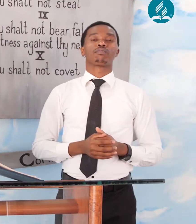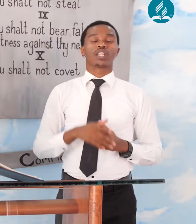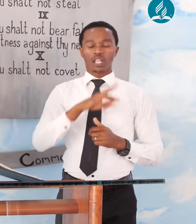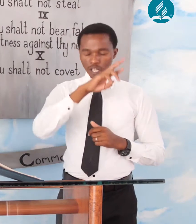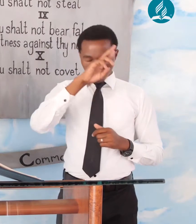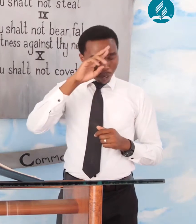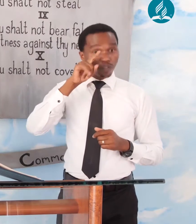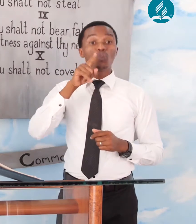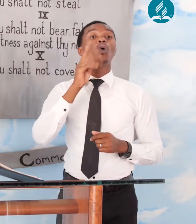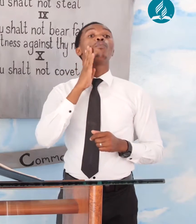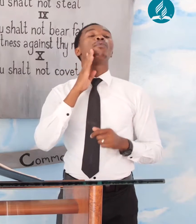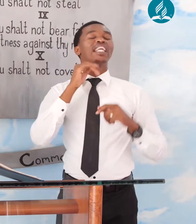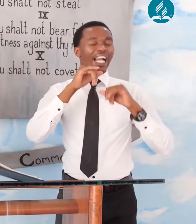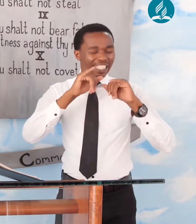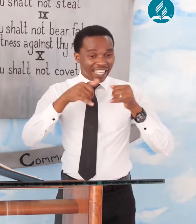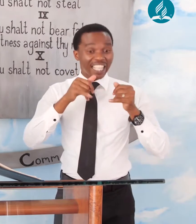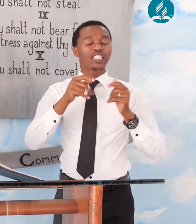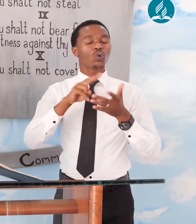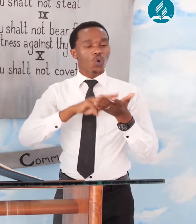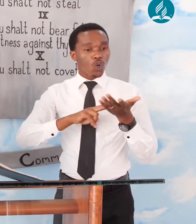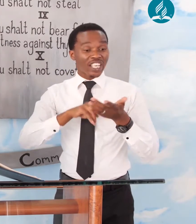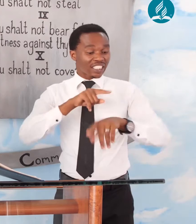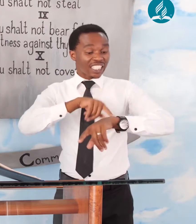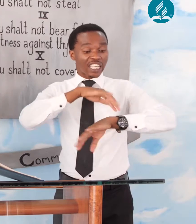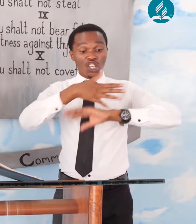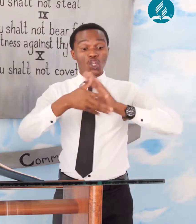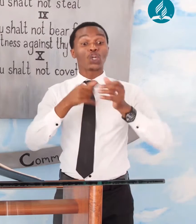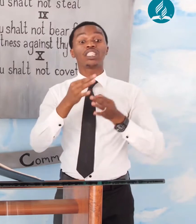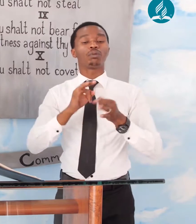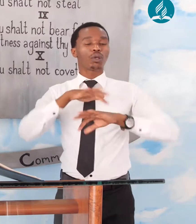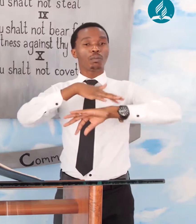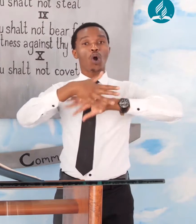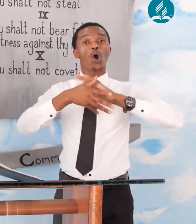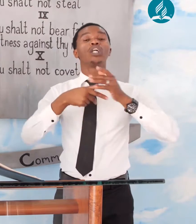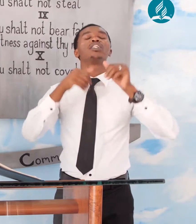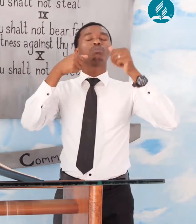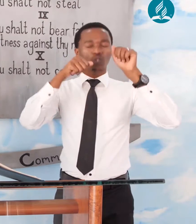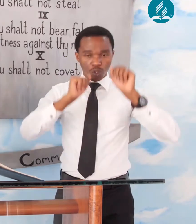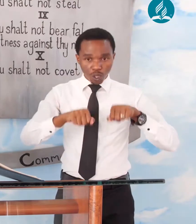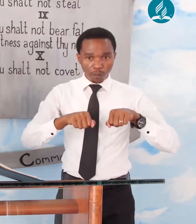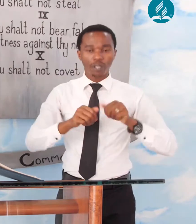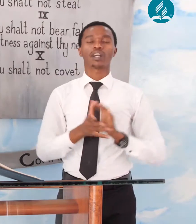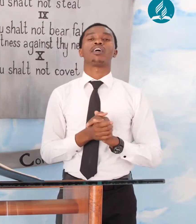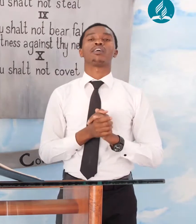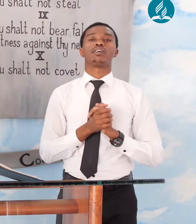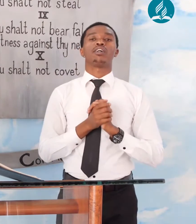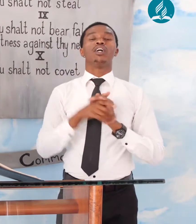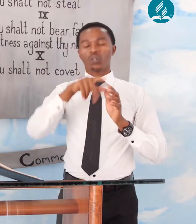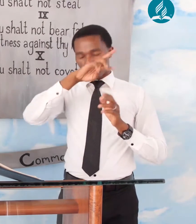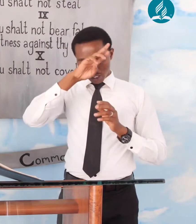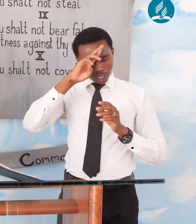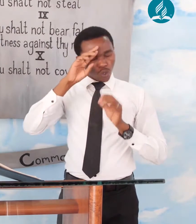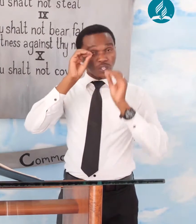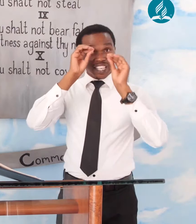bituma agerageza gukoresha igihe cyose n'uburyo bwose bwari mu bushobozi bwe kugira